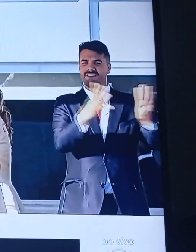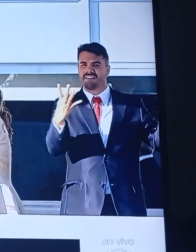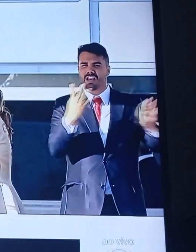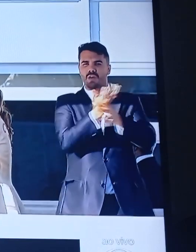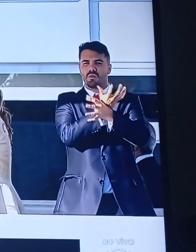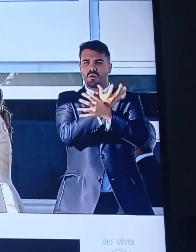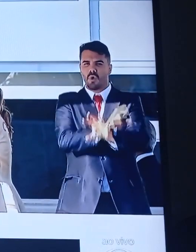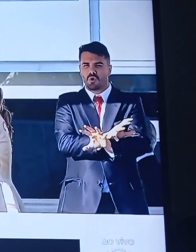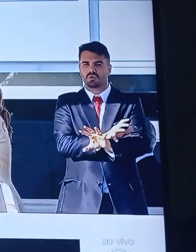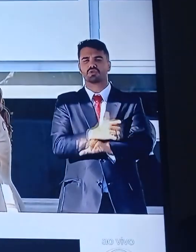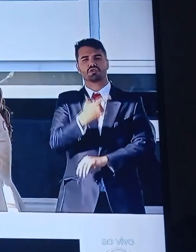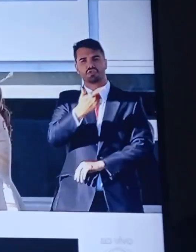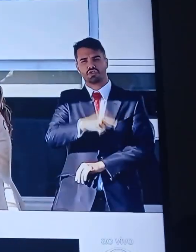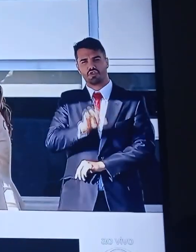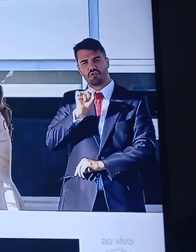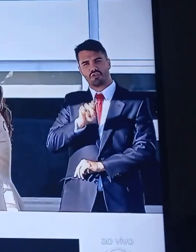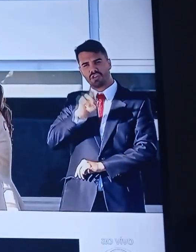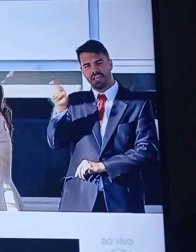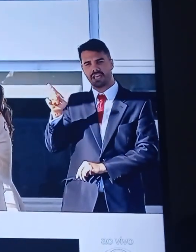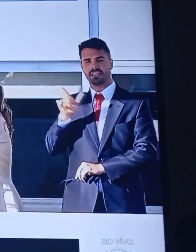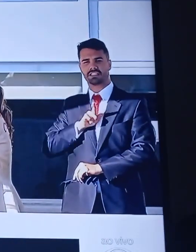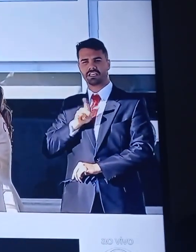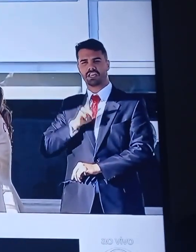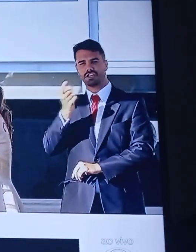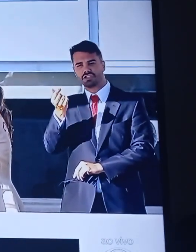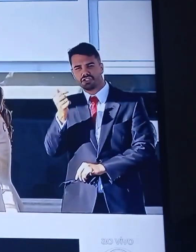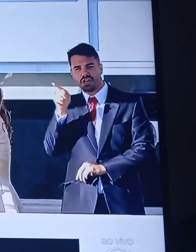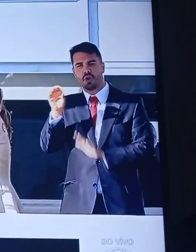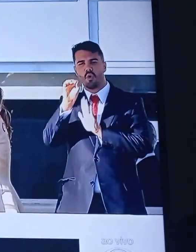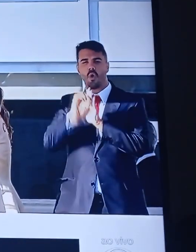colocá-lo novamente no orçamento da União.